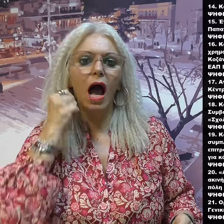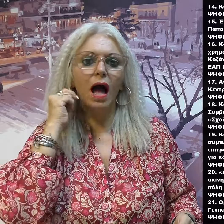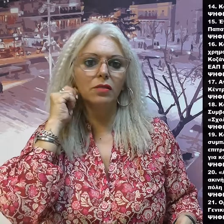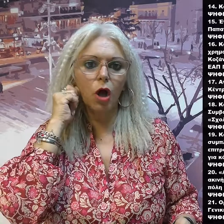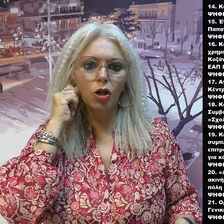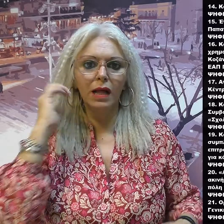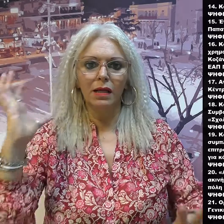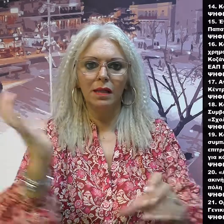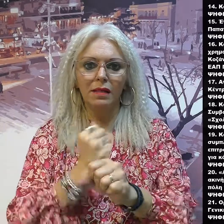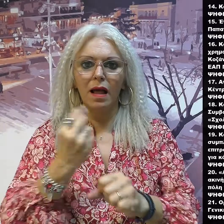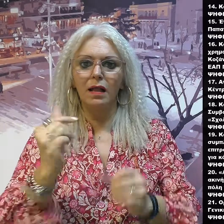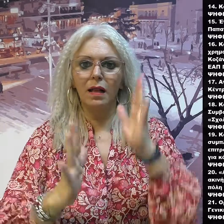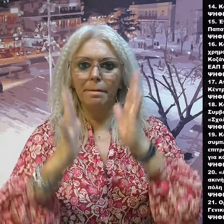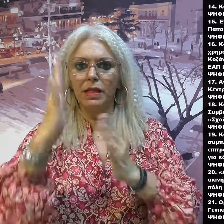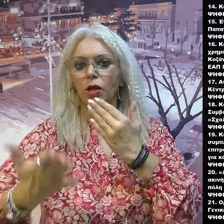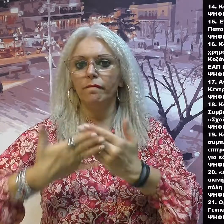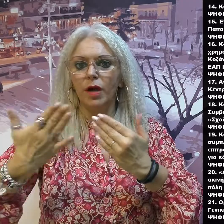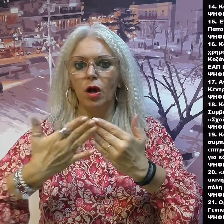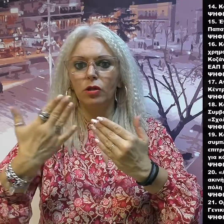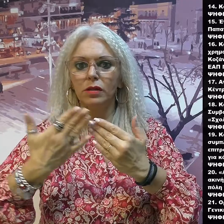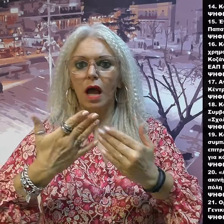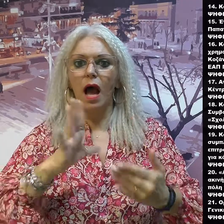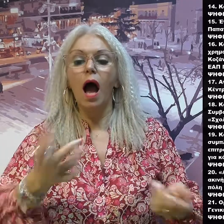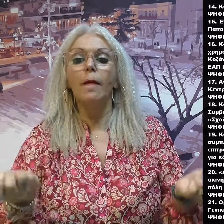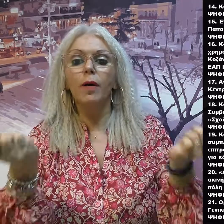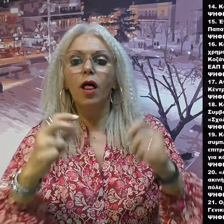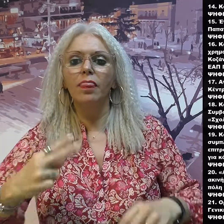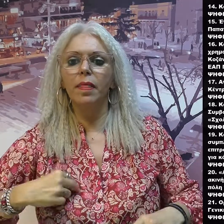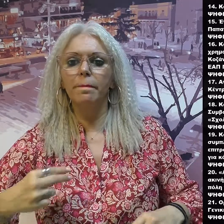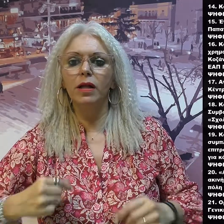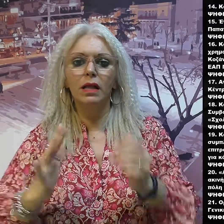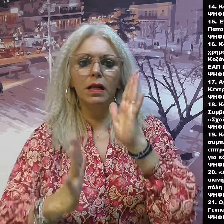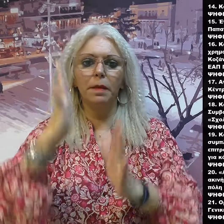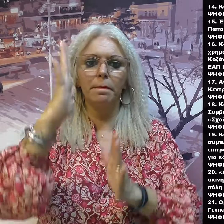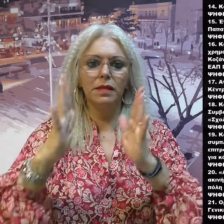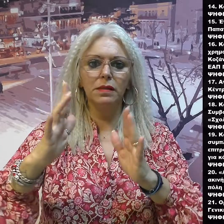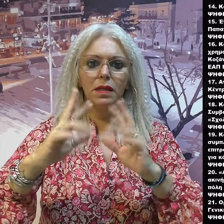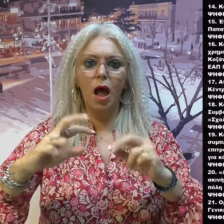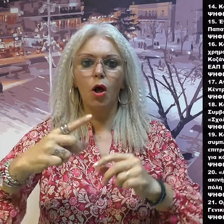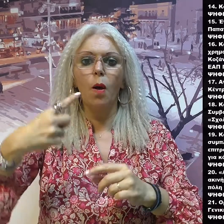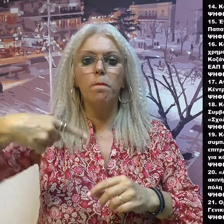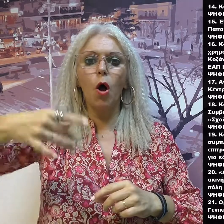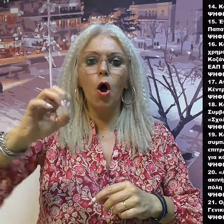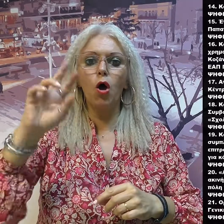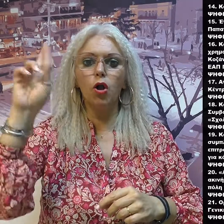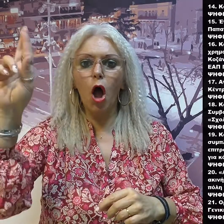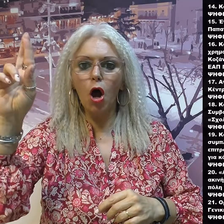αδειών εισόδου-εξόδου στον Παπαγεωργόπουλο Αντώνιο. Ψηφίστηκε ομόφωνα. 16. Καταβολή